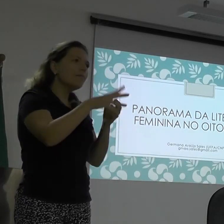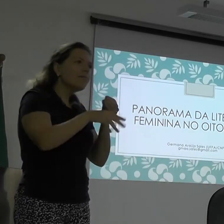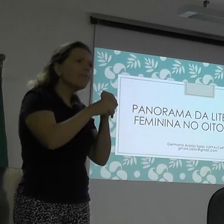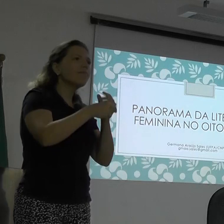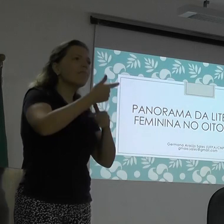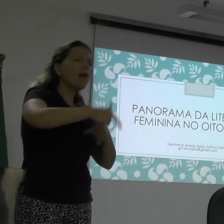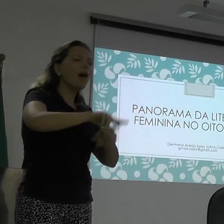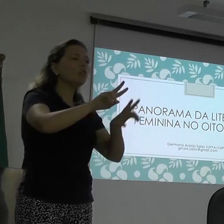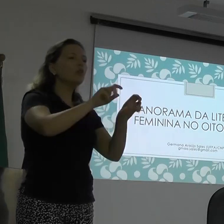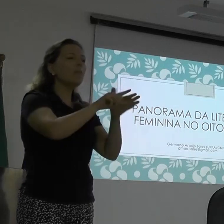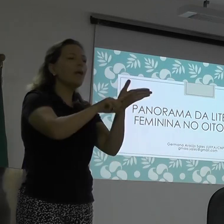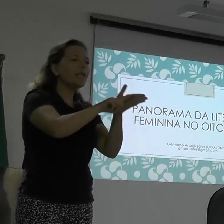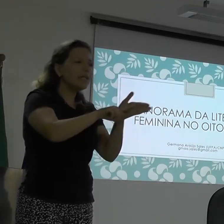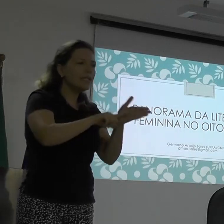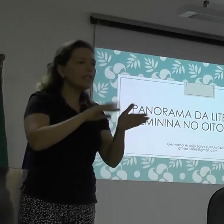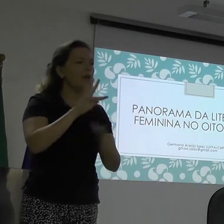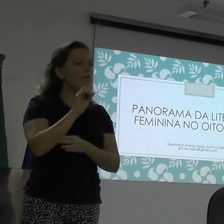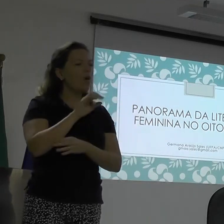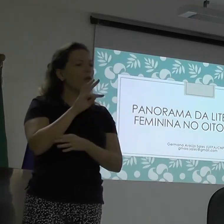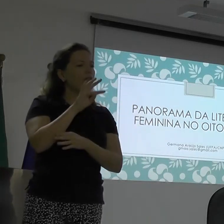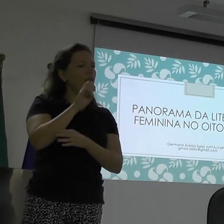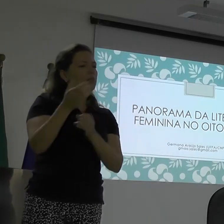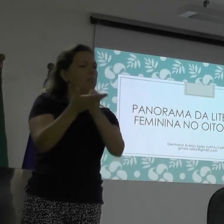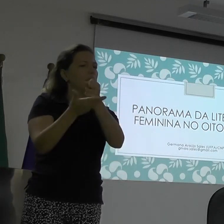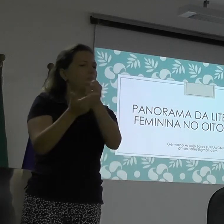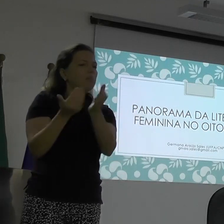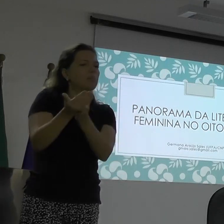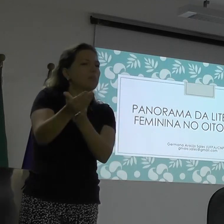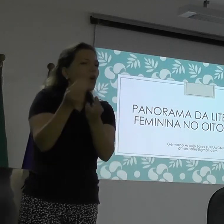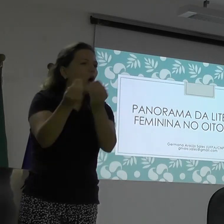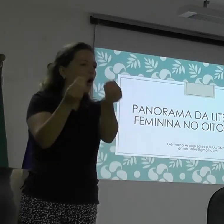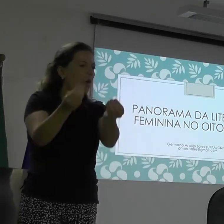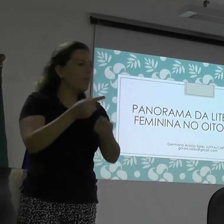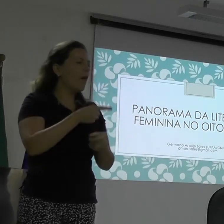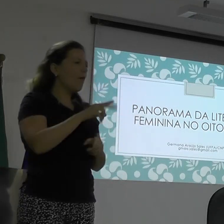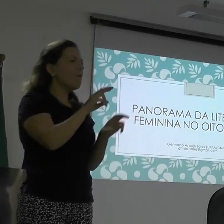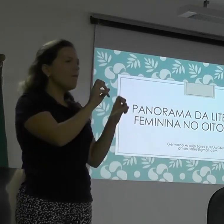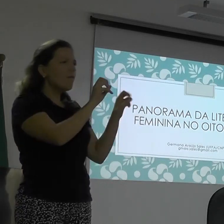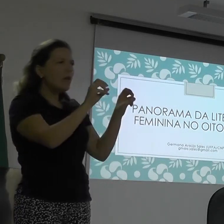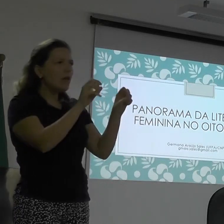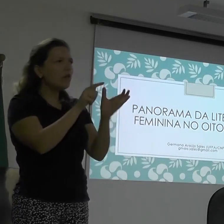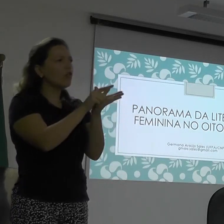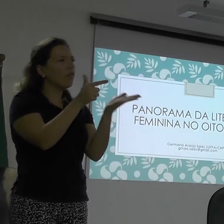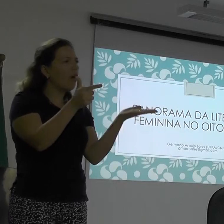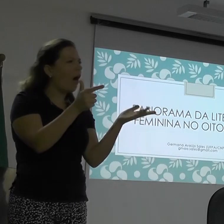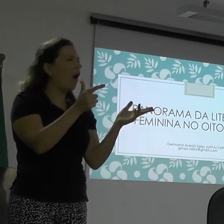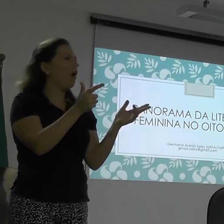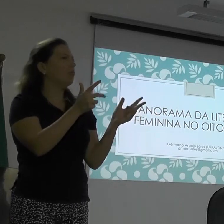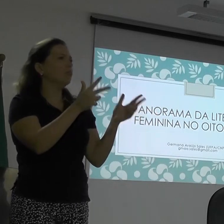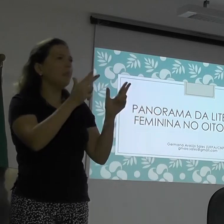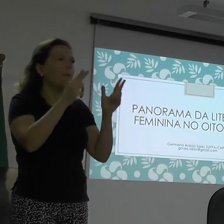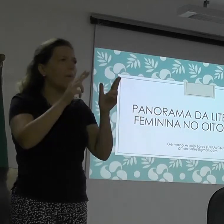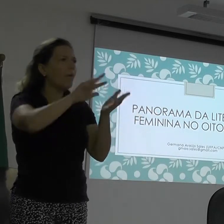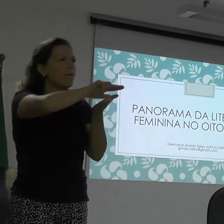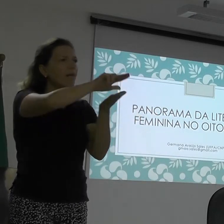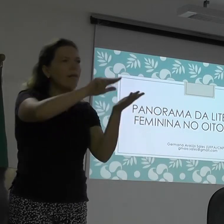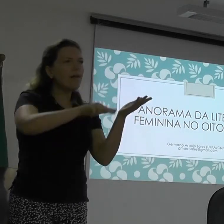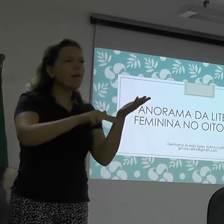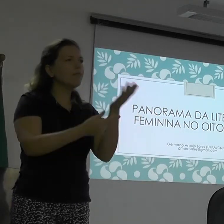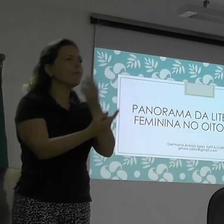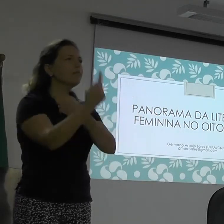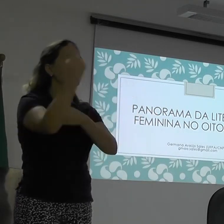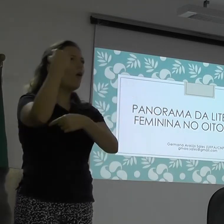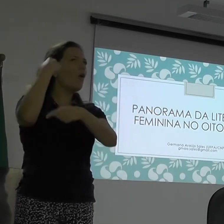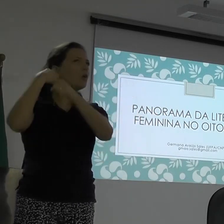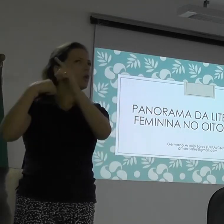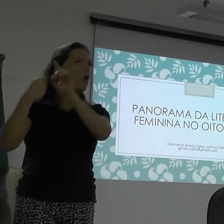fontes primárias. Eu vi os jornais que você traz, você com certeza resgatou da hemeroteca também, lá da BN. Você